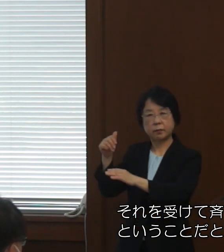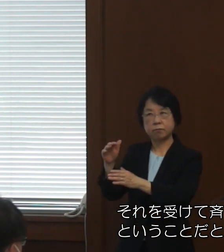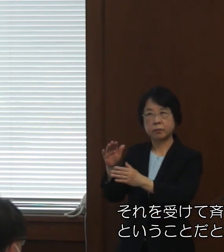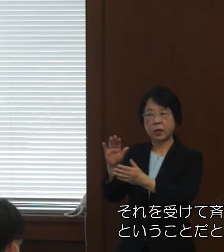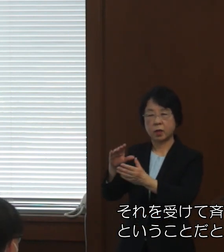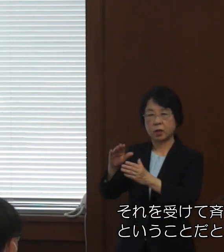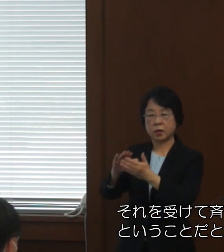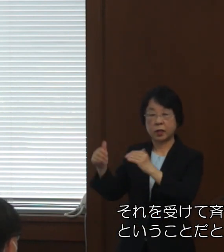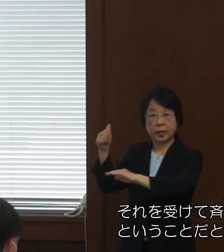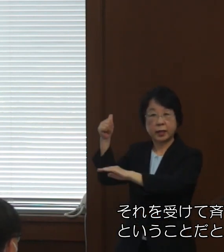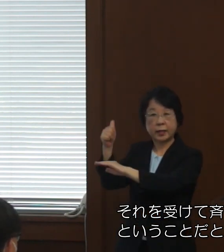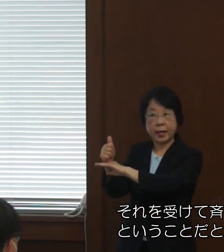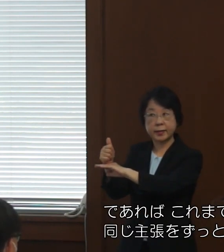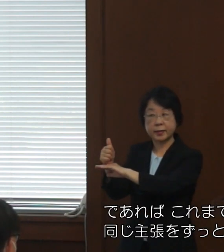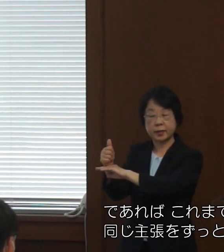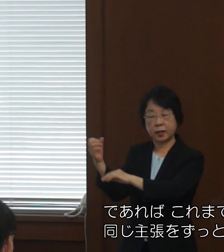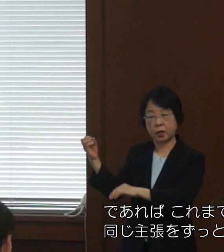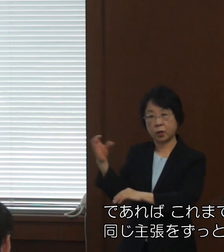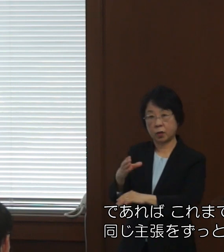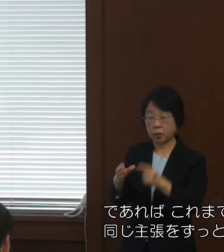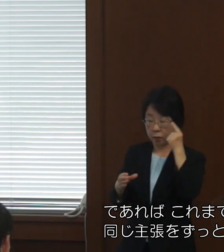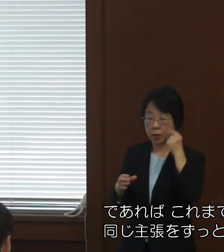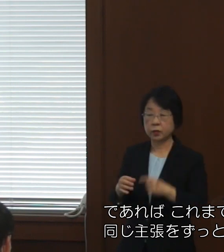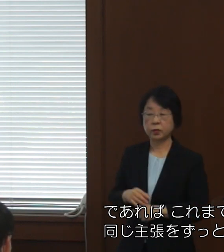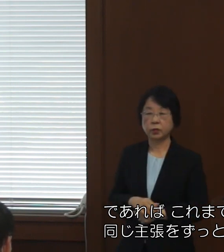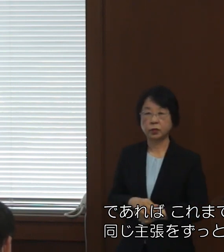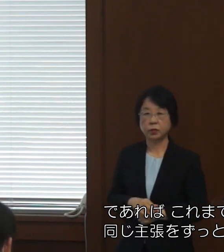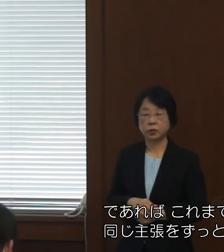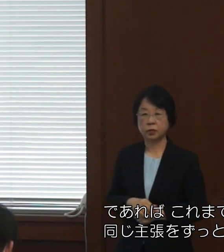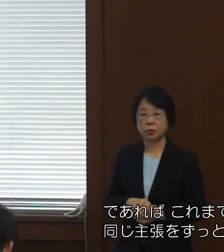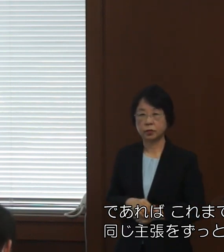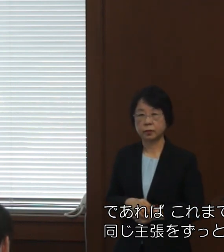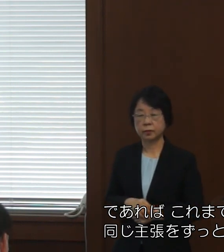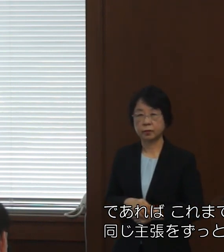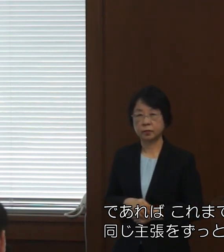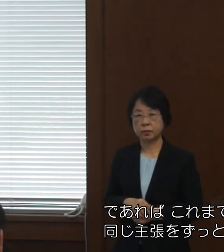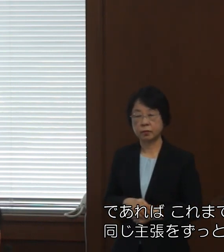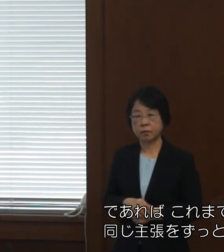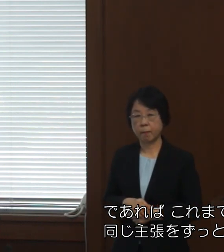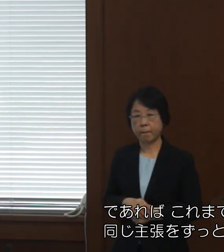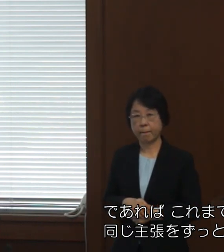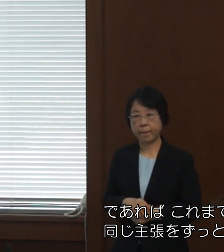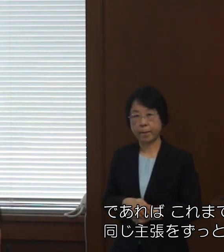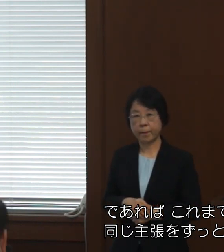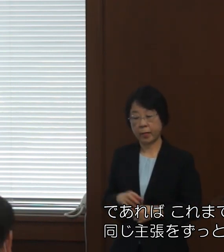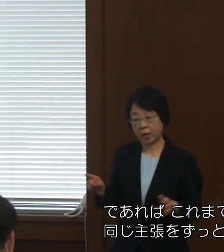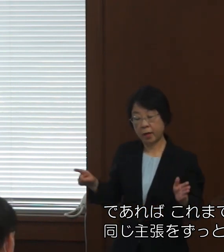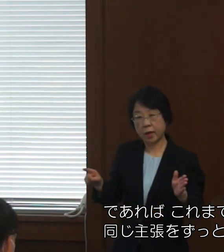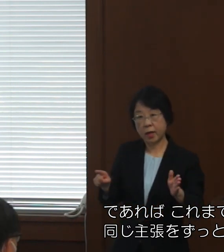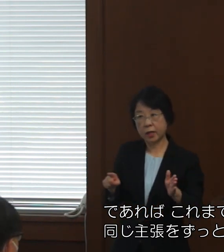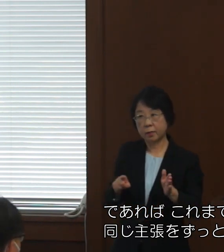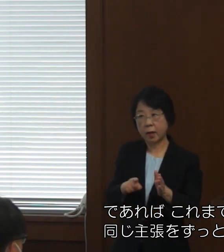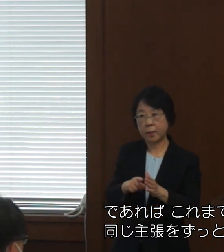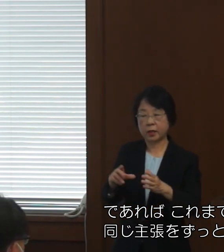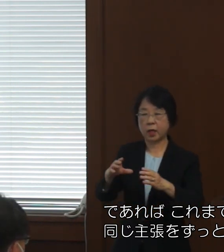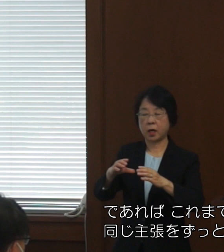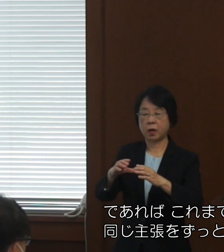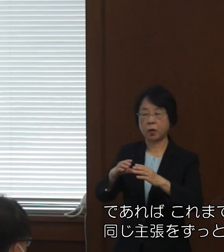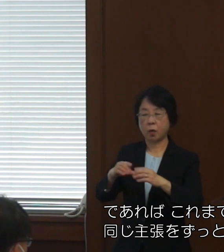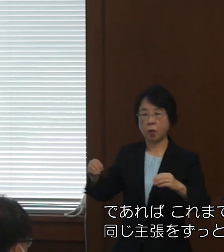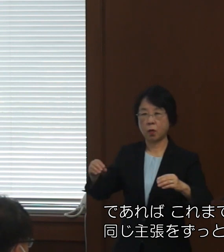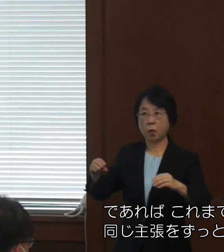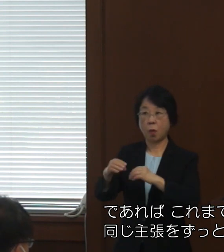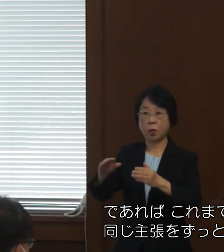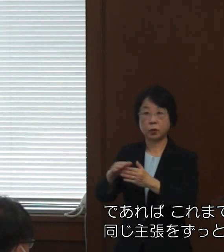いうことだと思いますのでであればですねそういうこれまで国交省鉄道局は